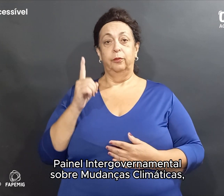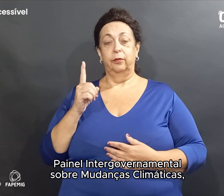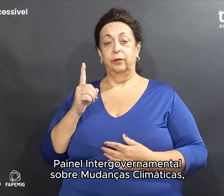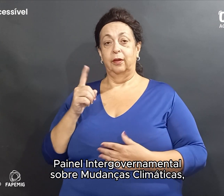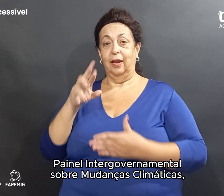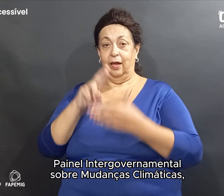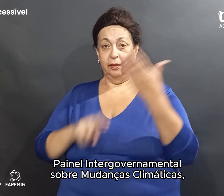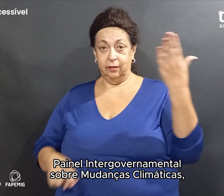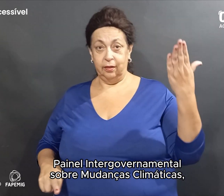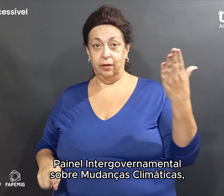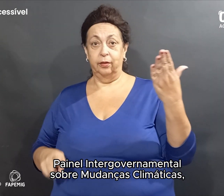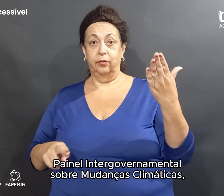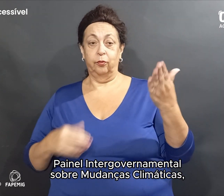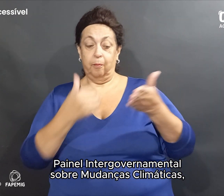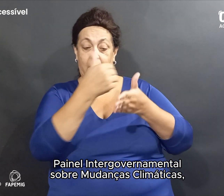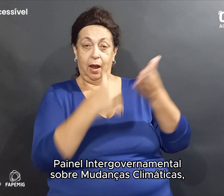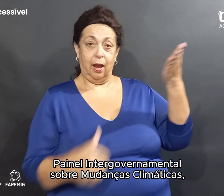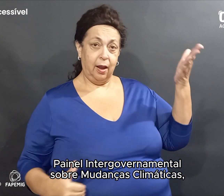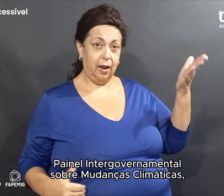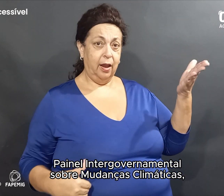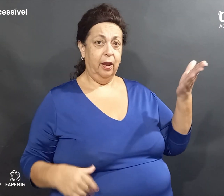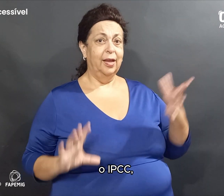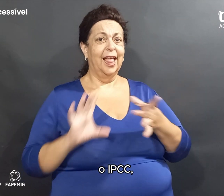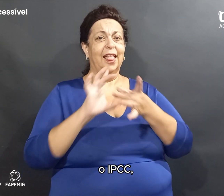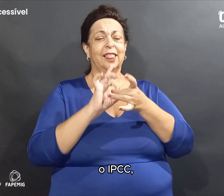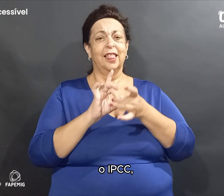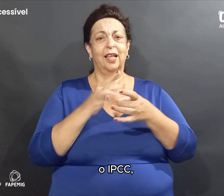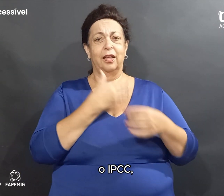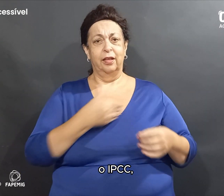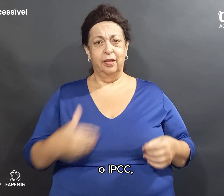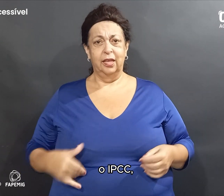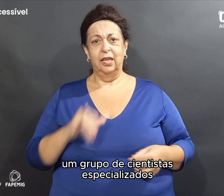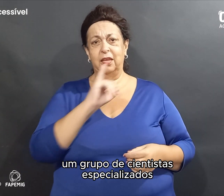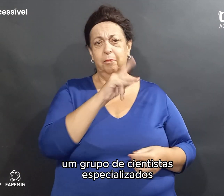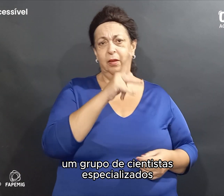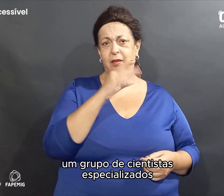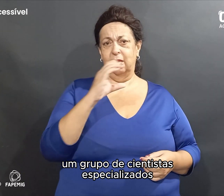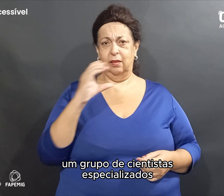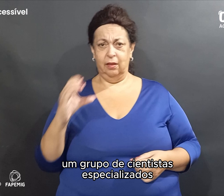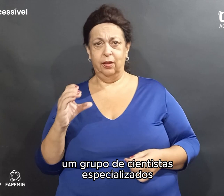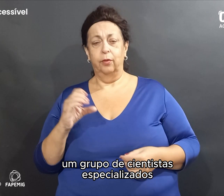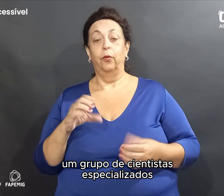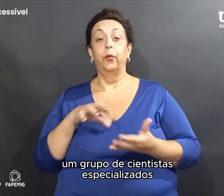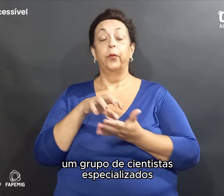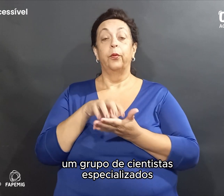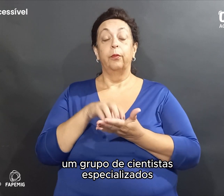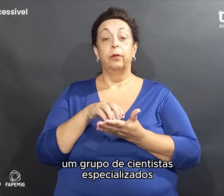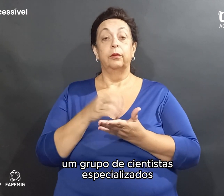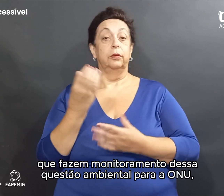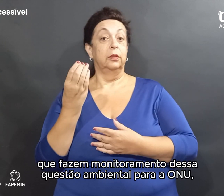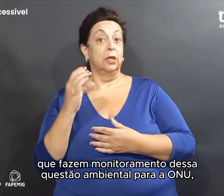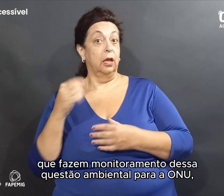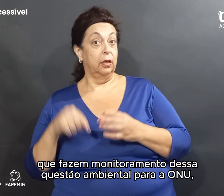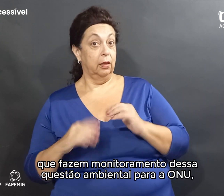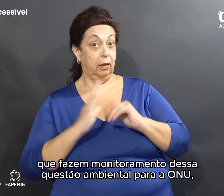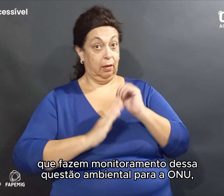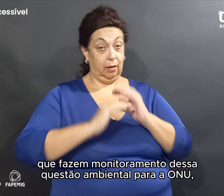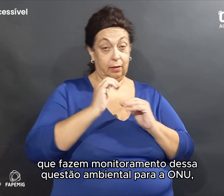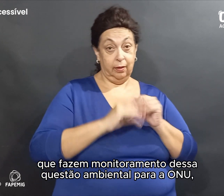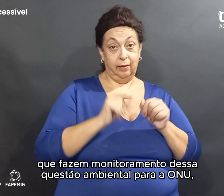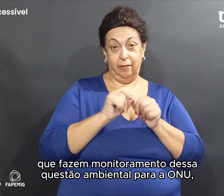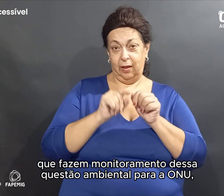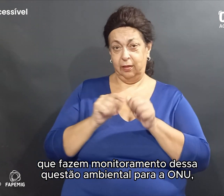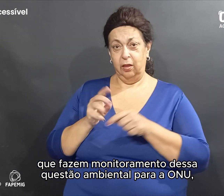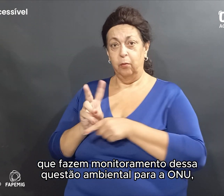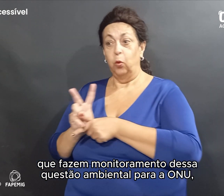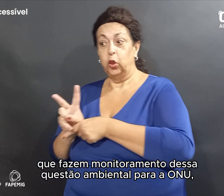painel intergovernamental sobre mudanças climáticas, o IPCC, um grupo de cientistas especializados que fazem monitoramento